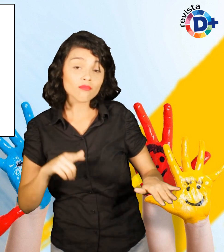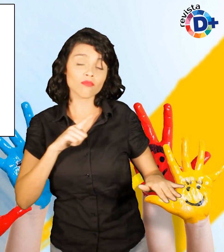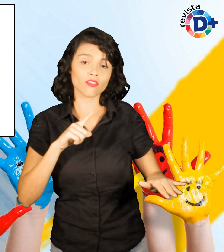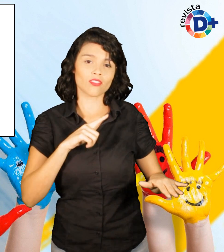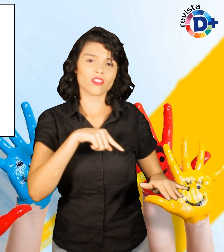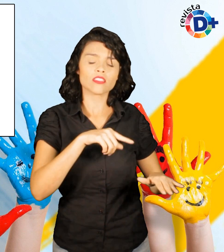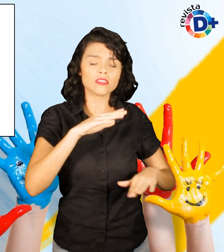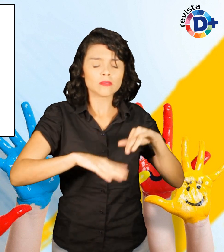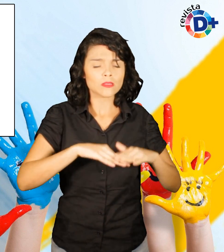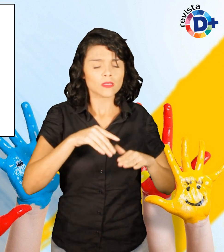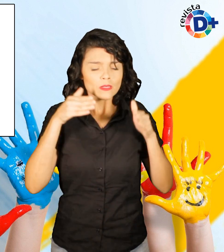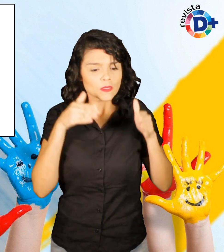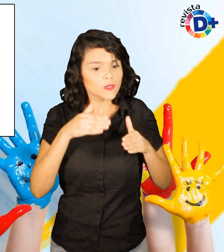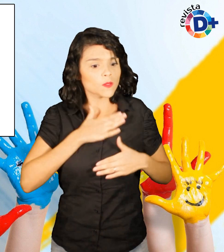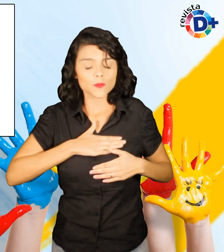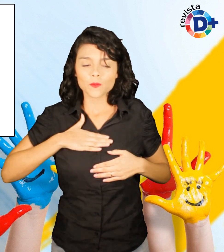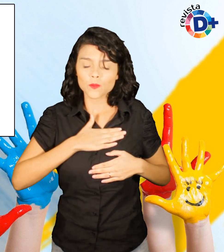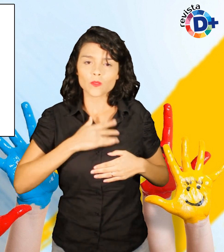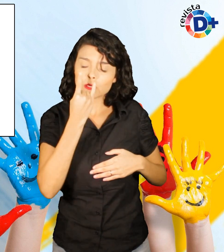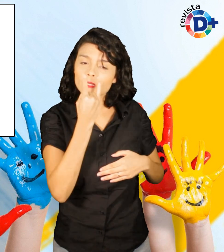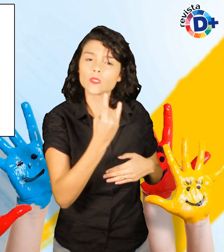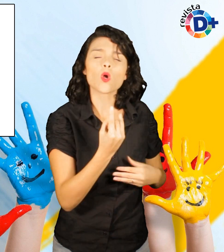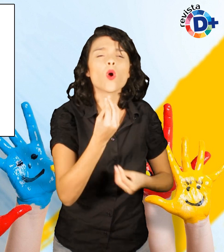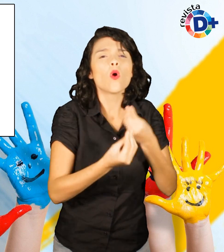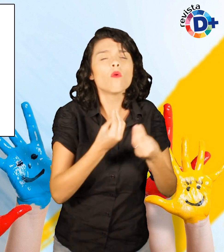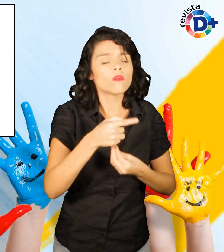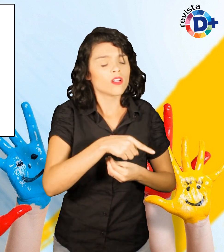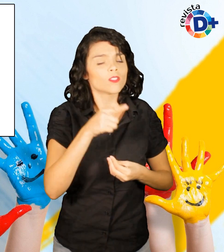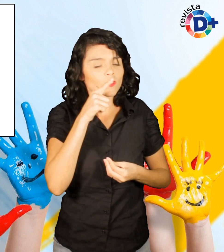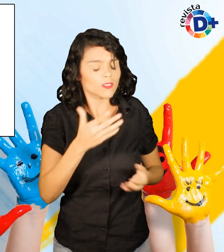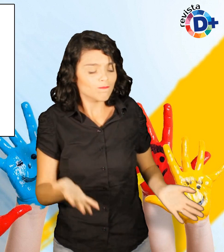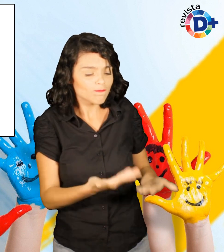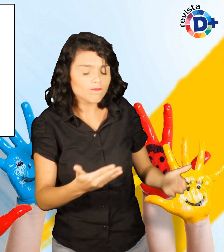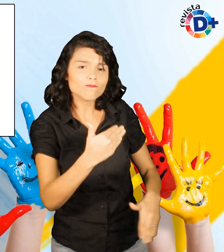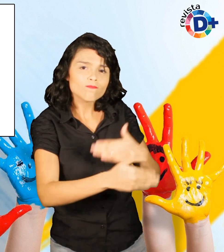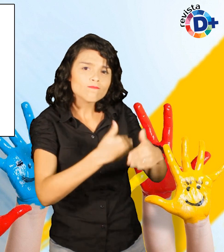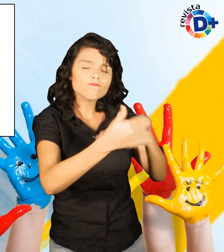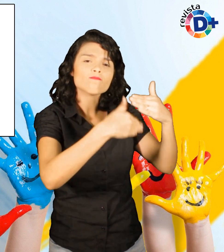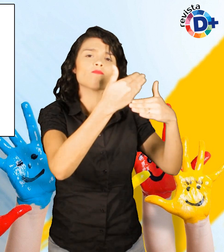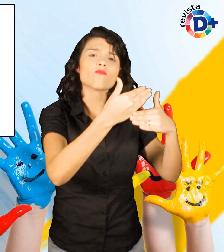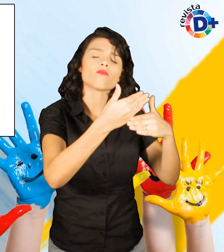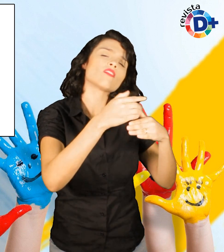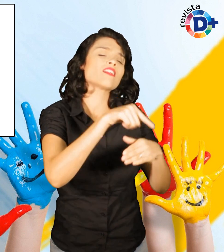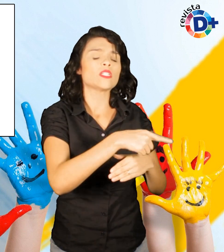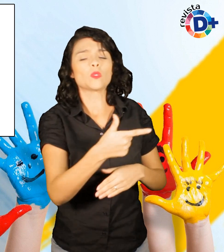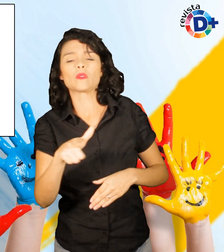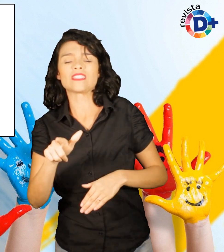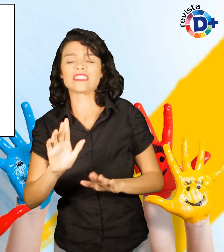uma atividade específica, como fazer para que ela se estimule mais nisso e em outras